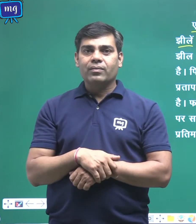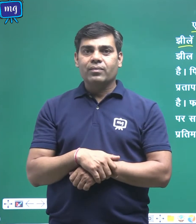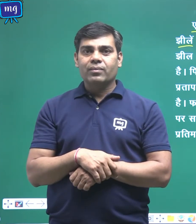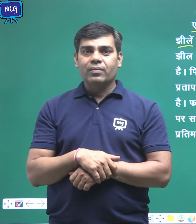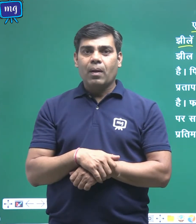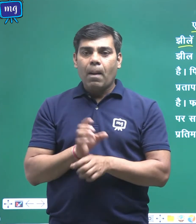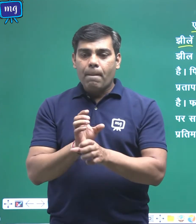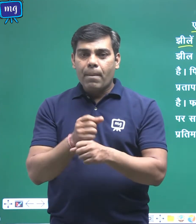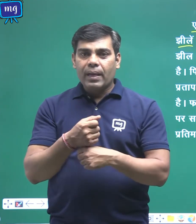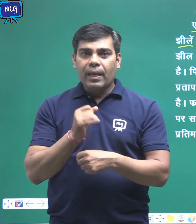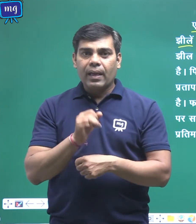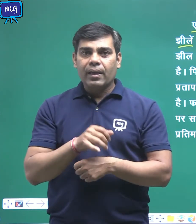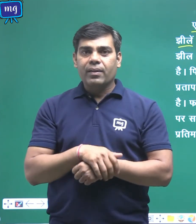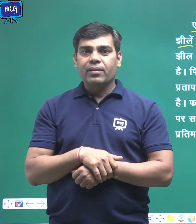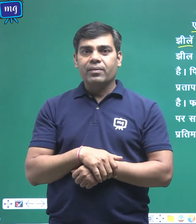बनी हैं